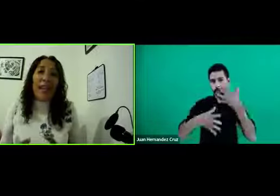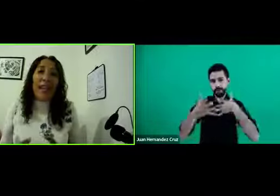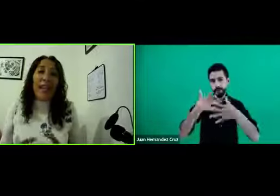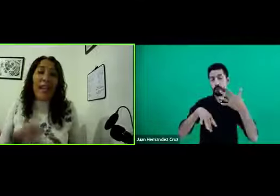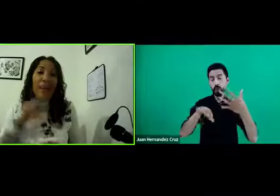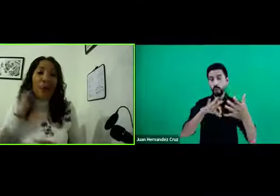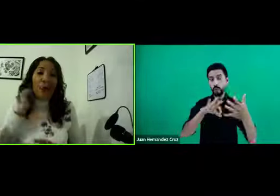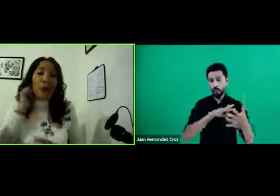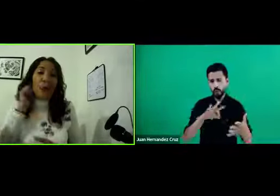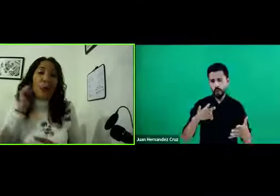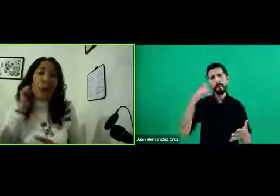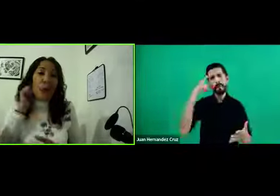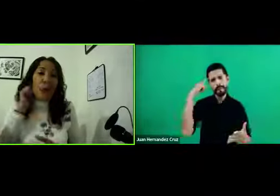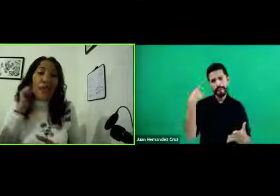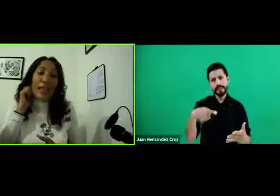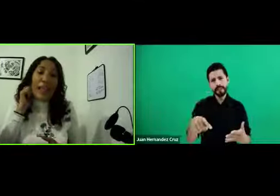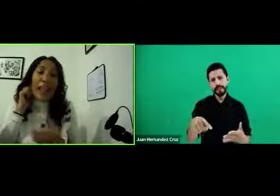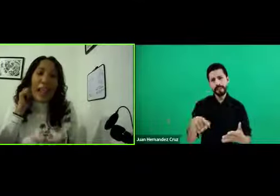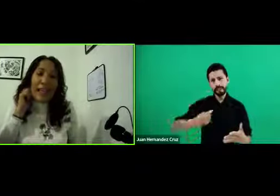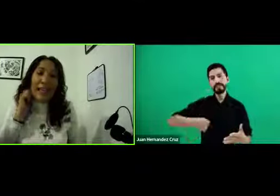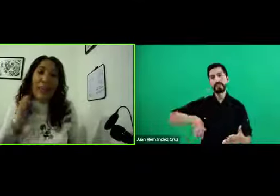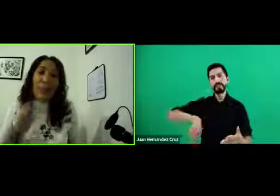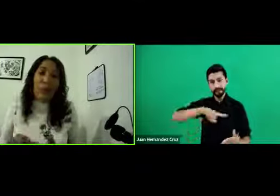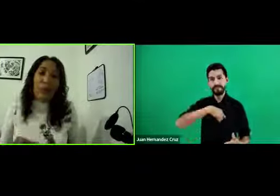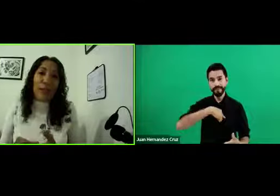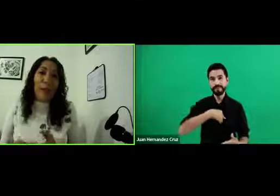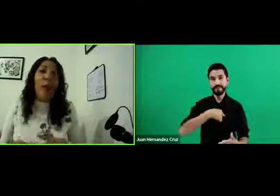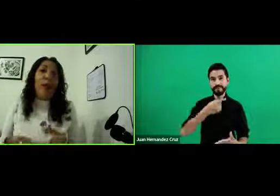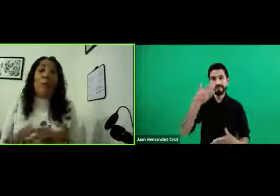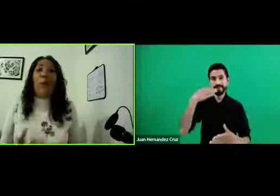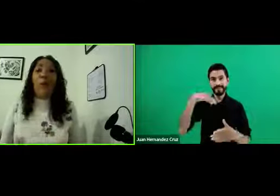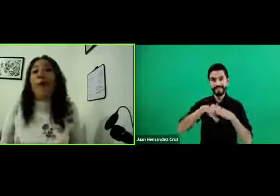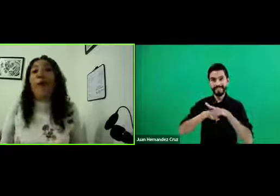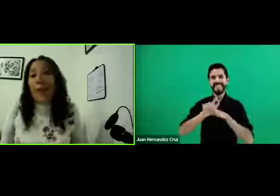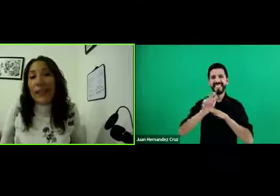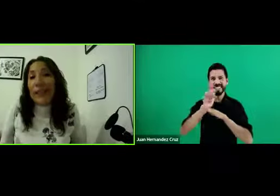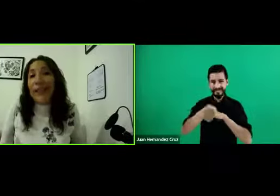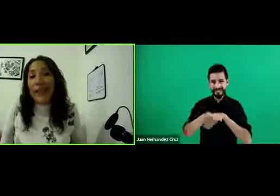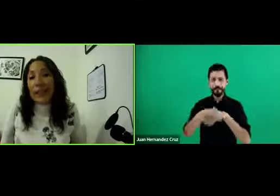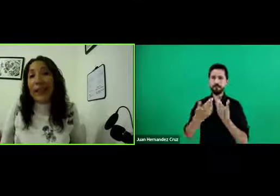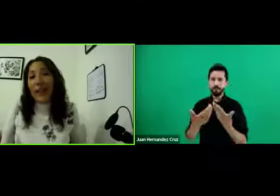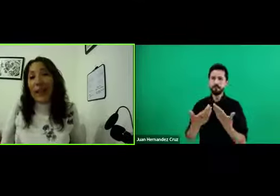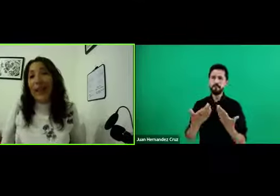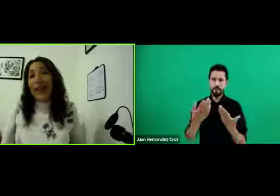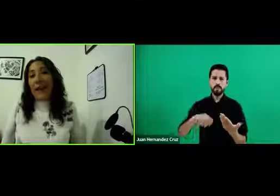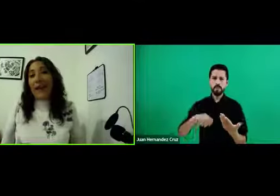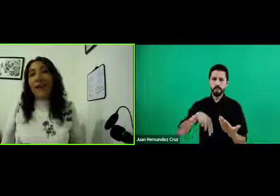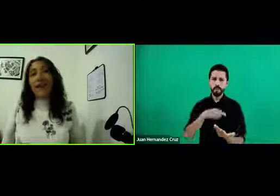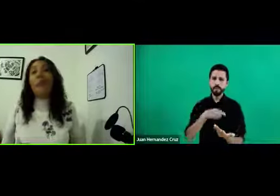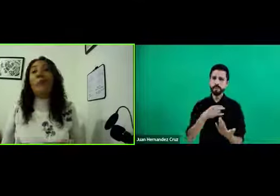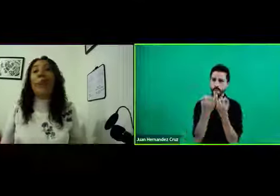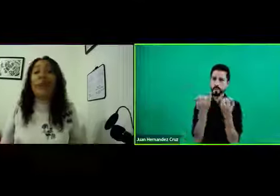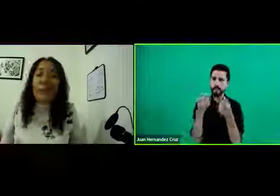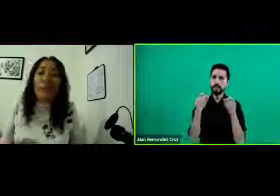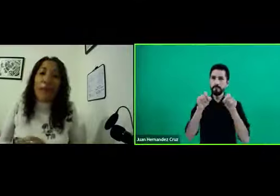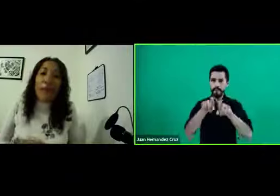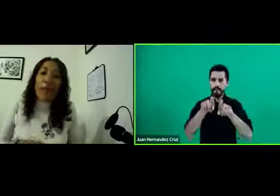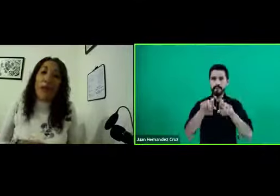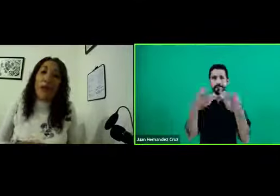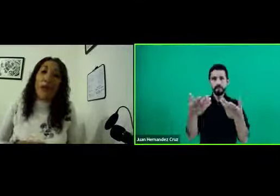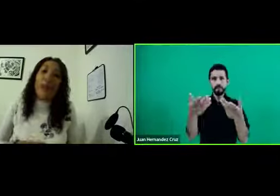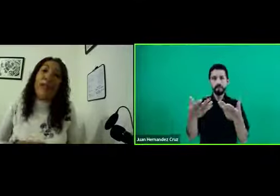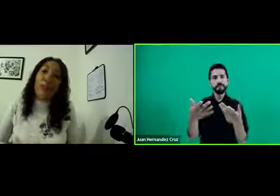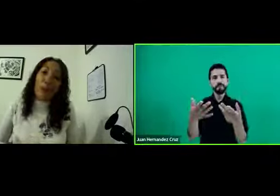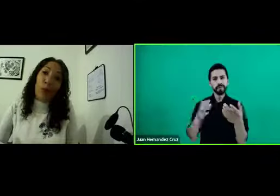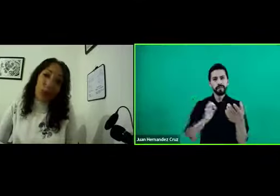para que nosotros podamos entrar en este proceso de poder ofrecerles también este tipo de entrenamiento a